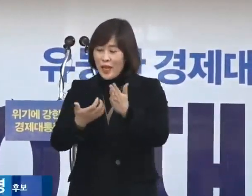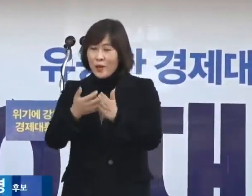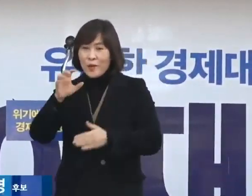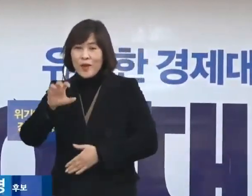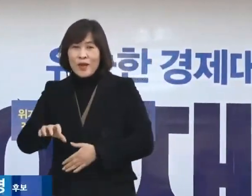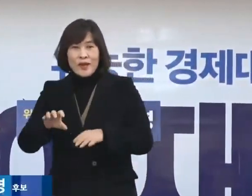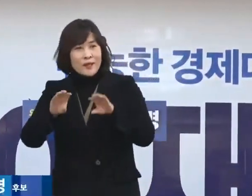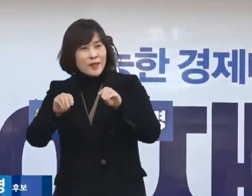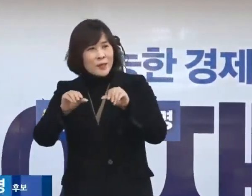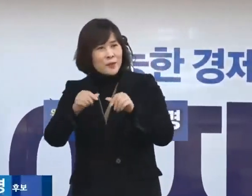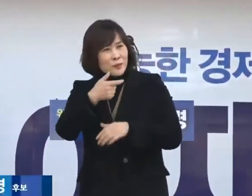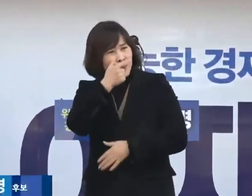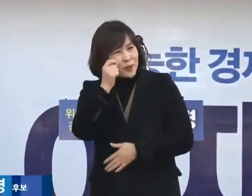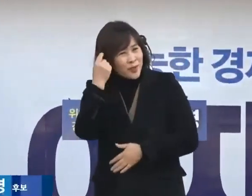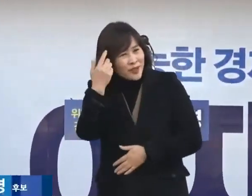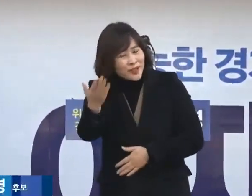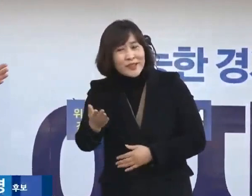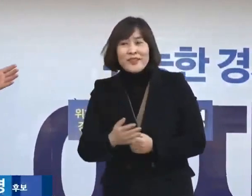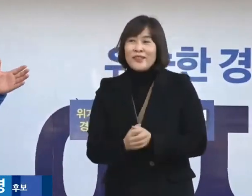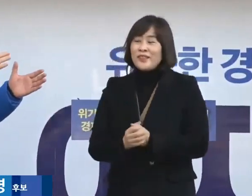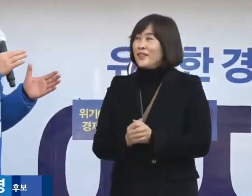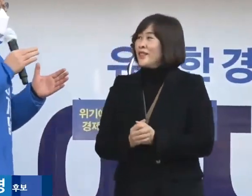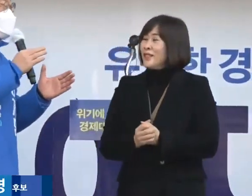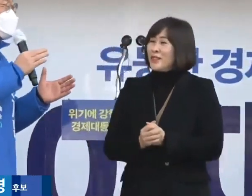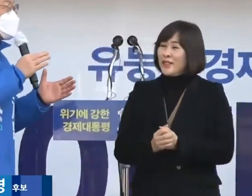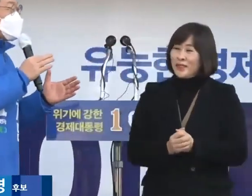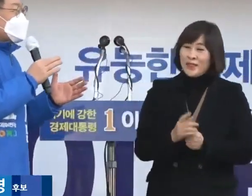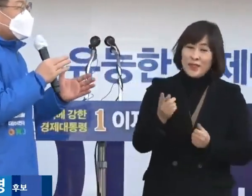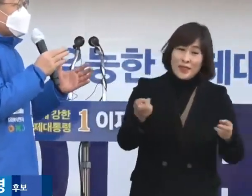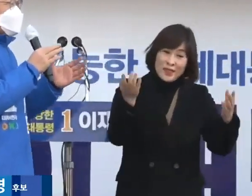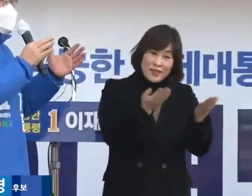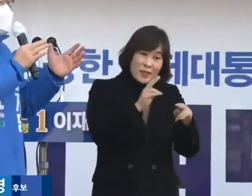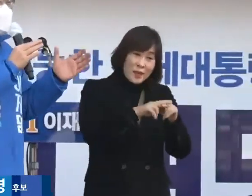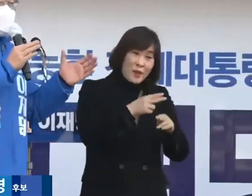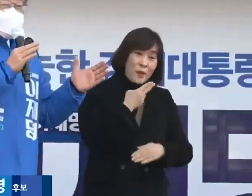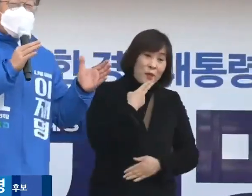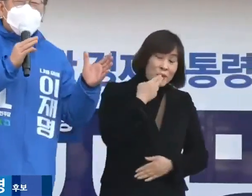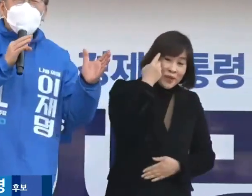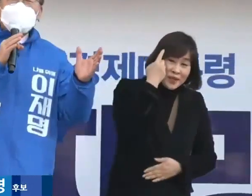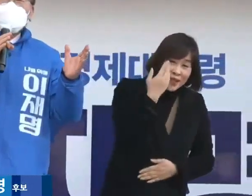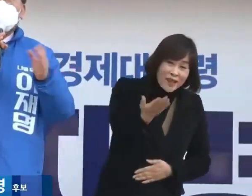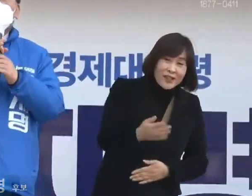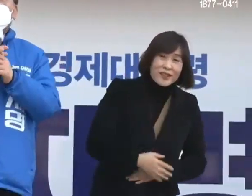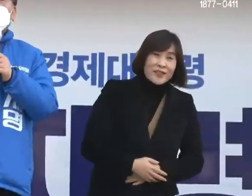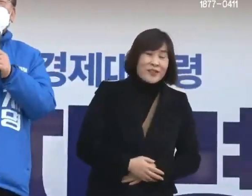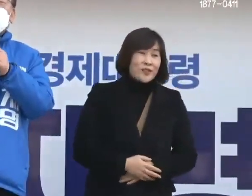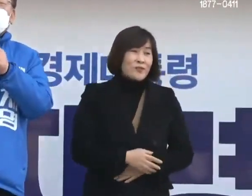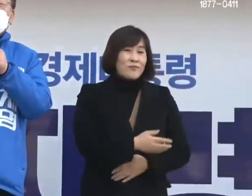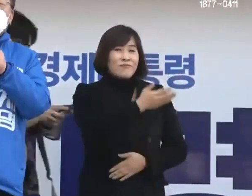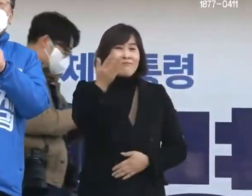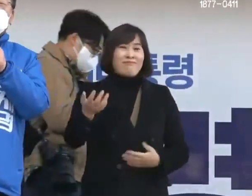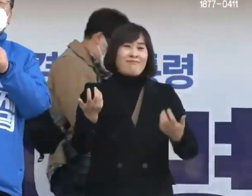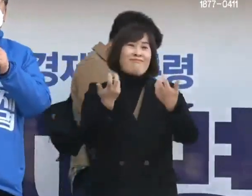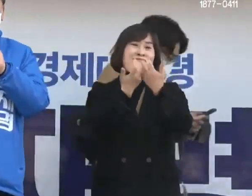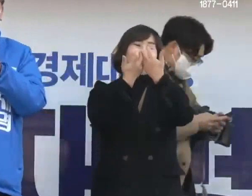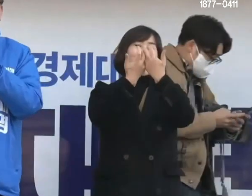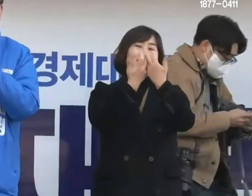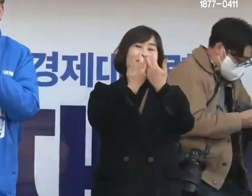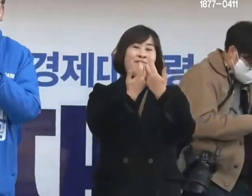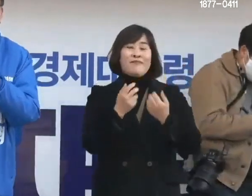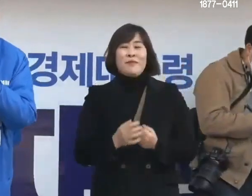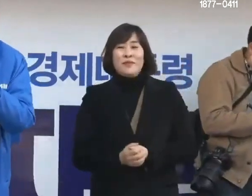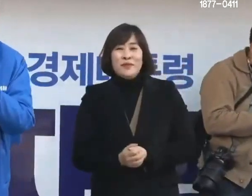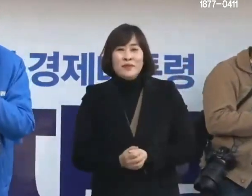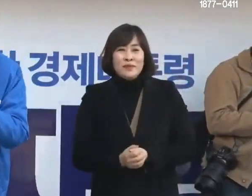항구에는 땅이 좀 적은가요? 오직 모일 자리가 없어서 이렇게 꽉 차고 사람들이 접근할 수